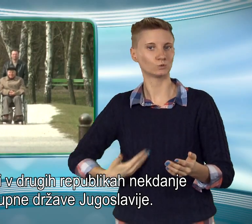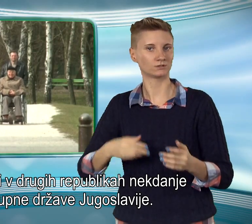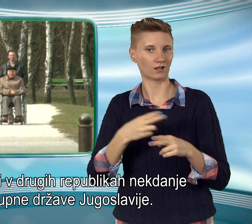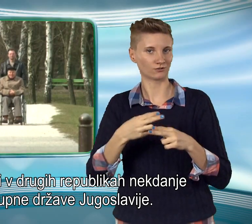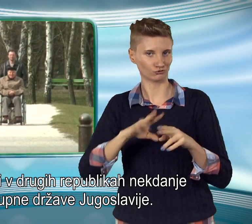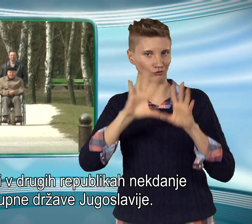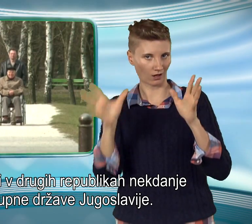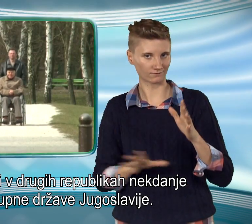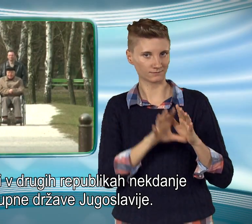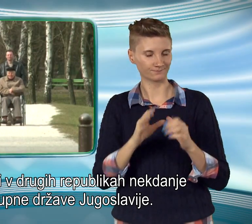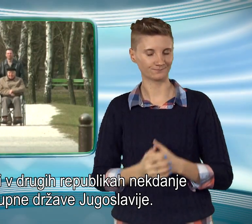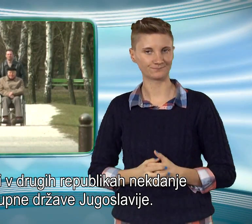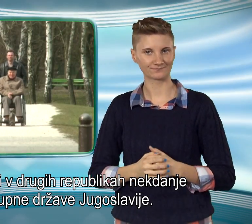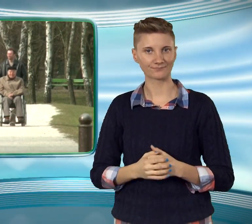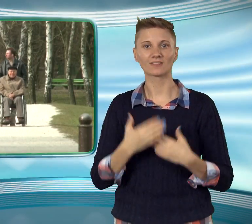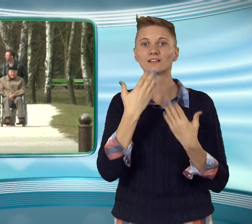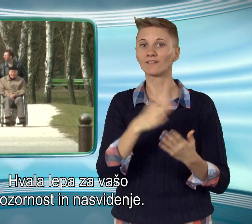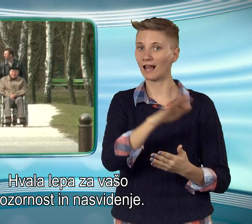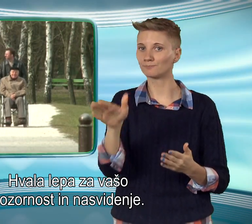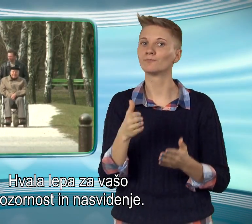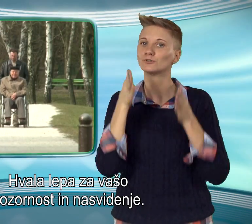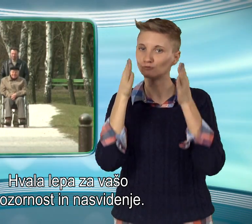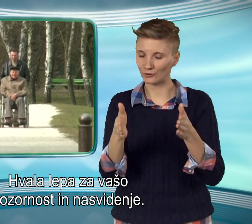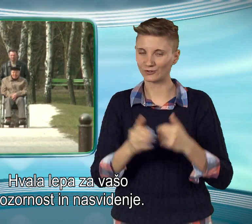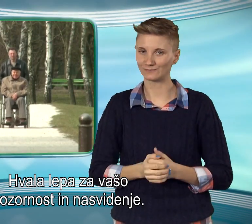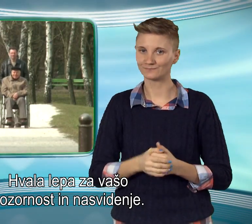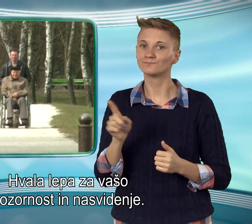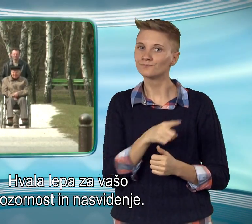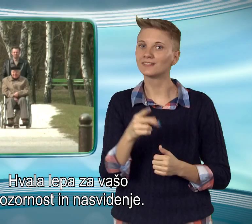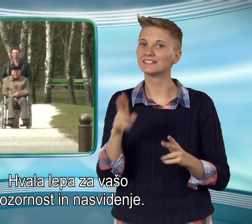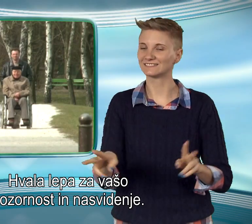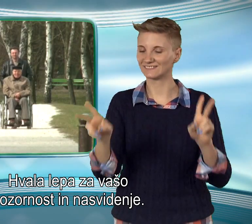Hvala lepa za vašo pozornost in nasvidenje.